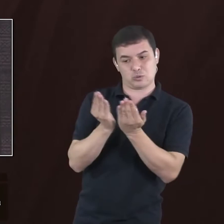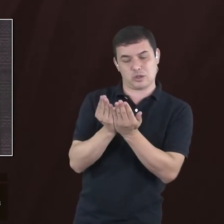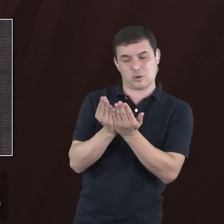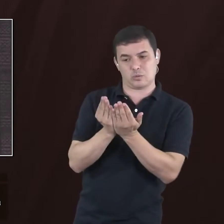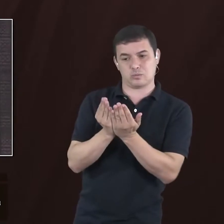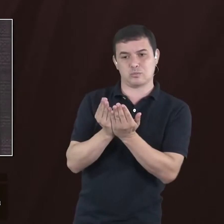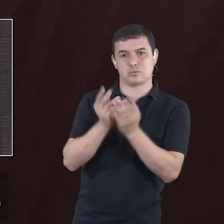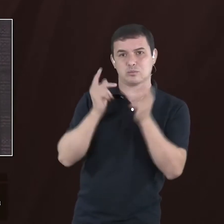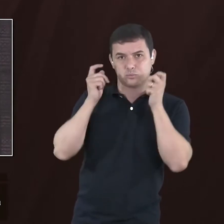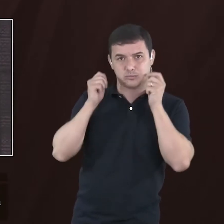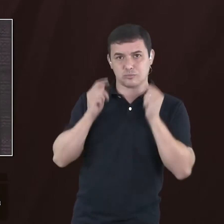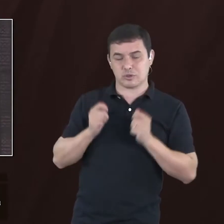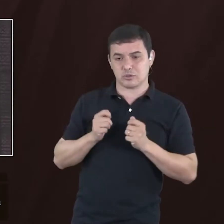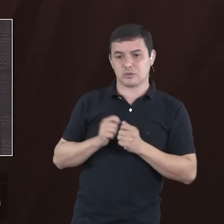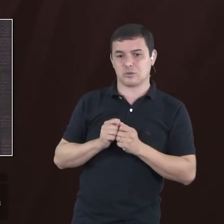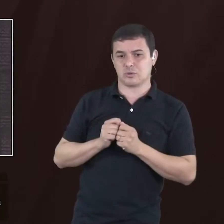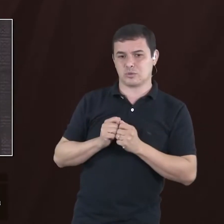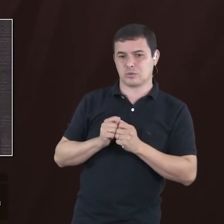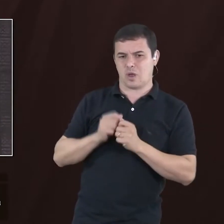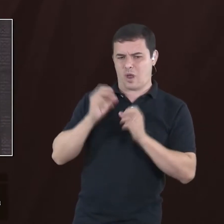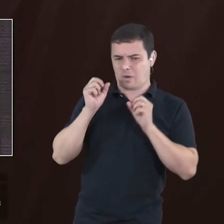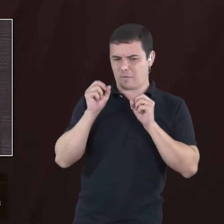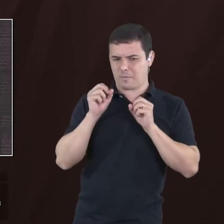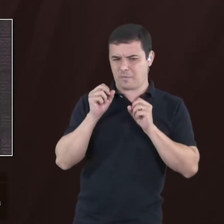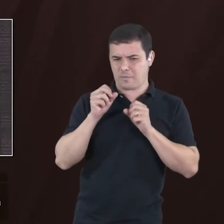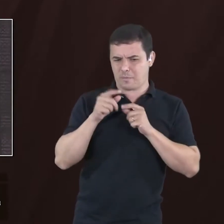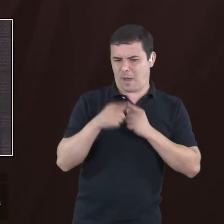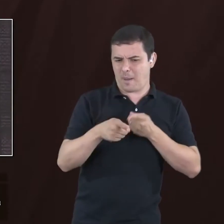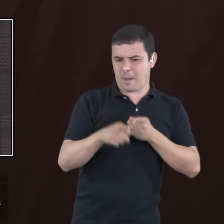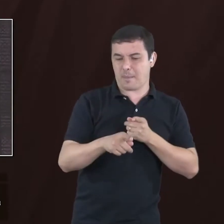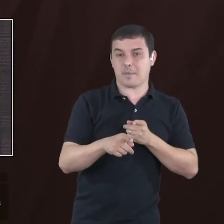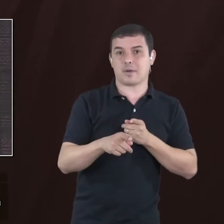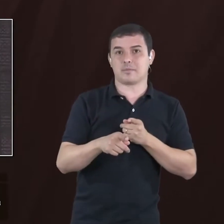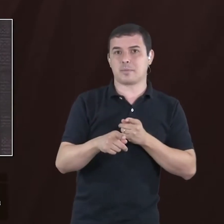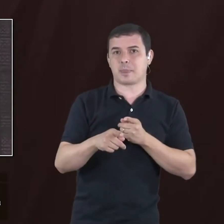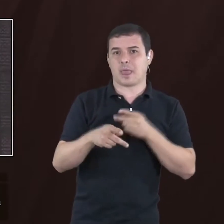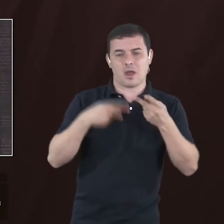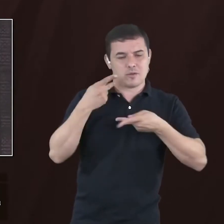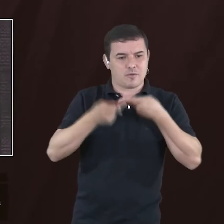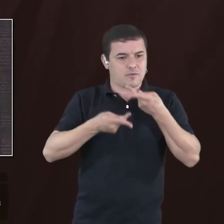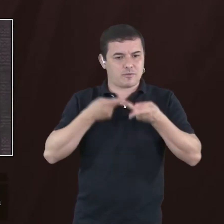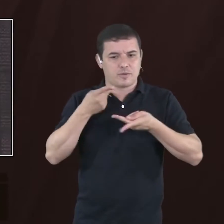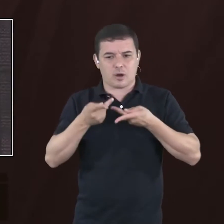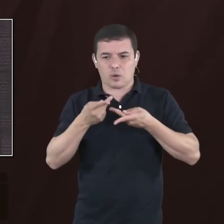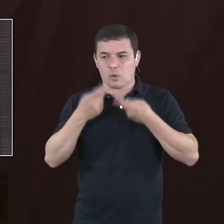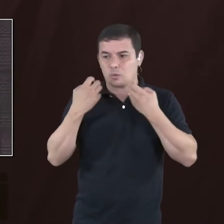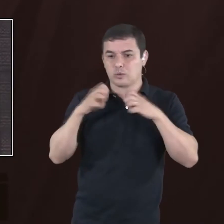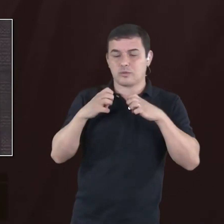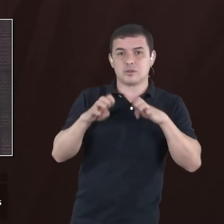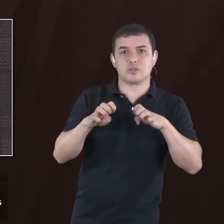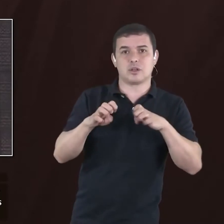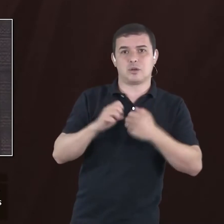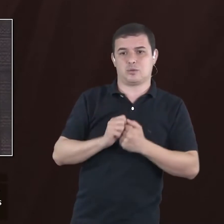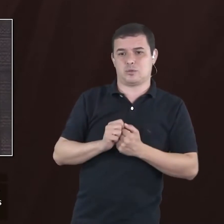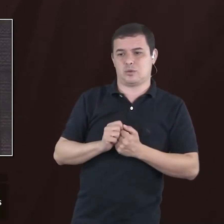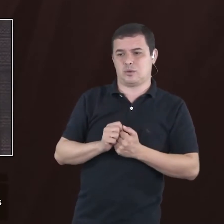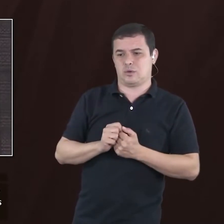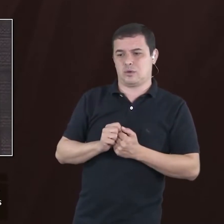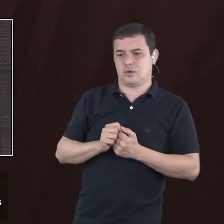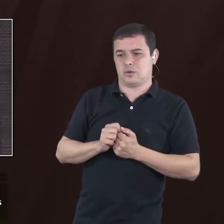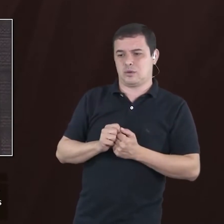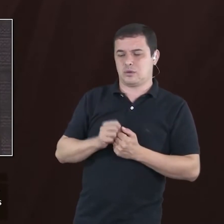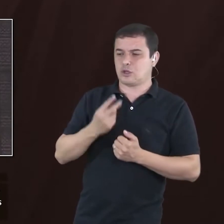de Cristo. Mas ainda que nós, ou mesmo um anjo vindo do céu, e vos pregue evangelho que vá além do que vos